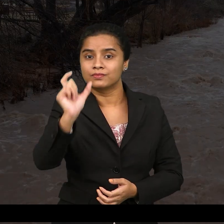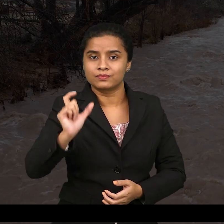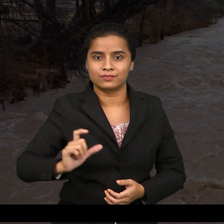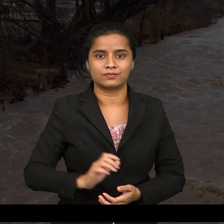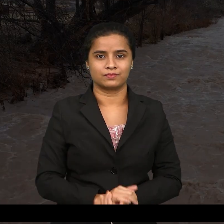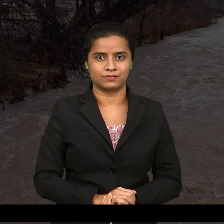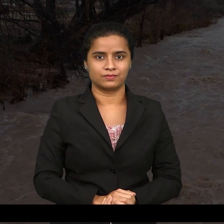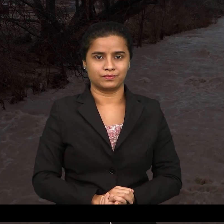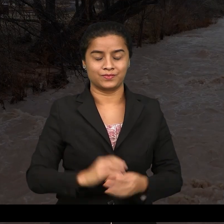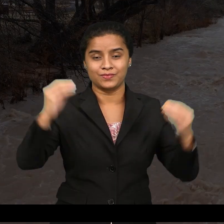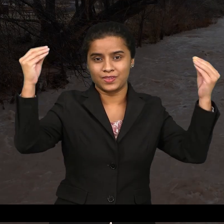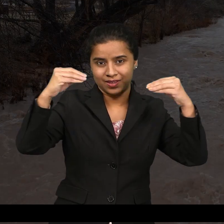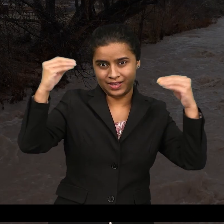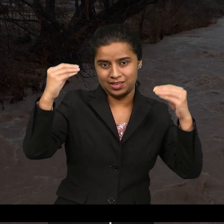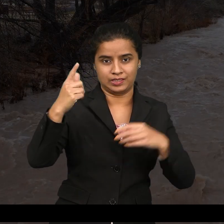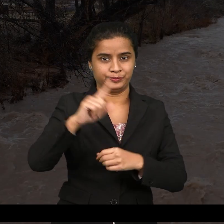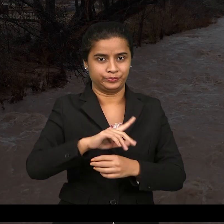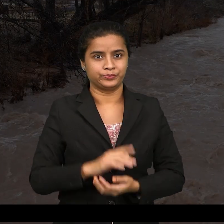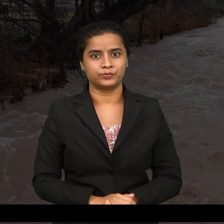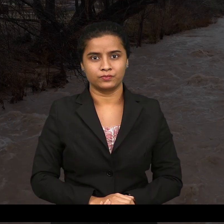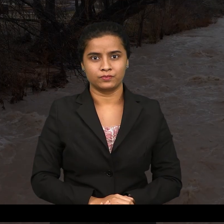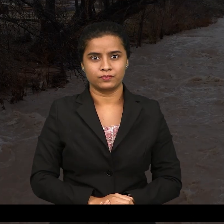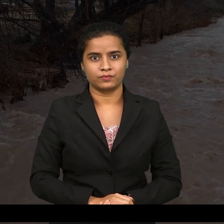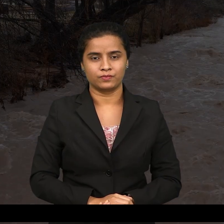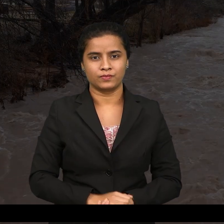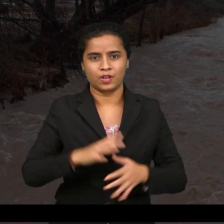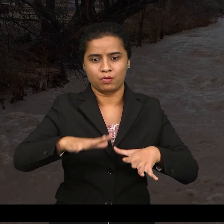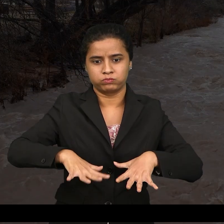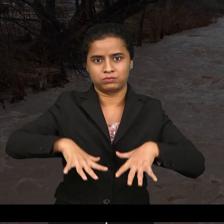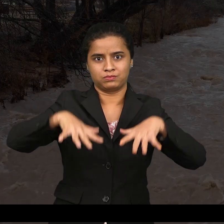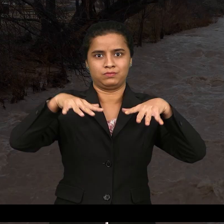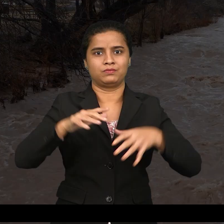कीवर्ड: मान्सून, पूर,